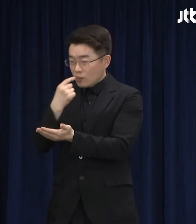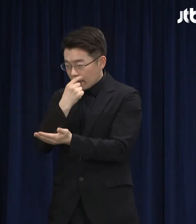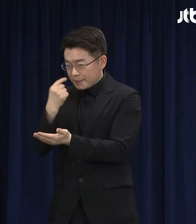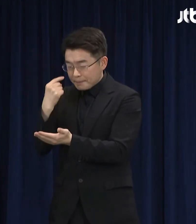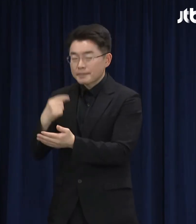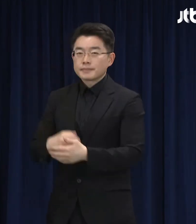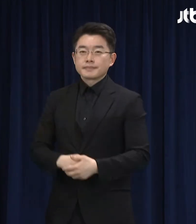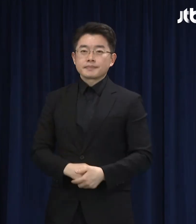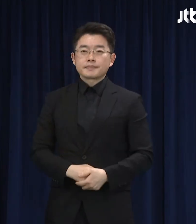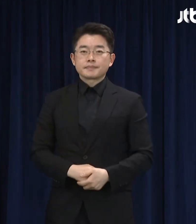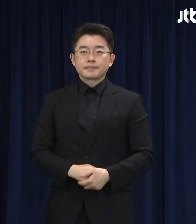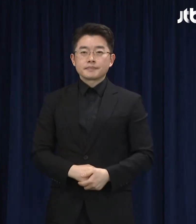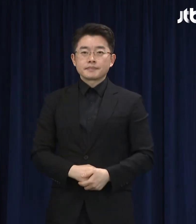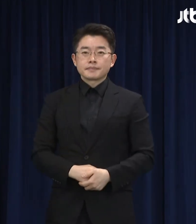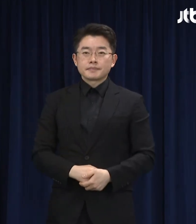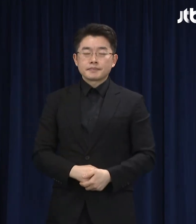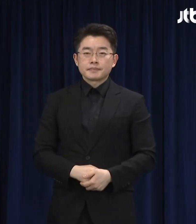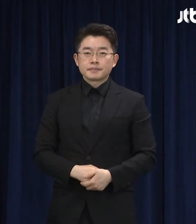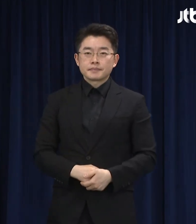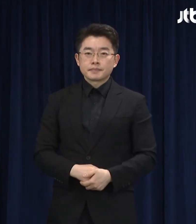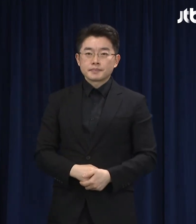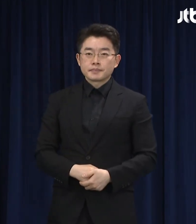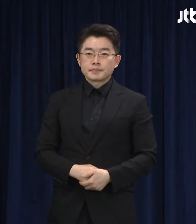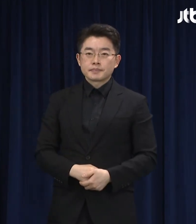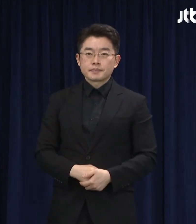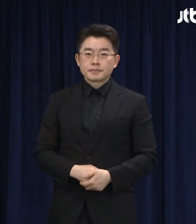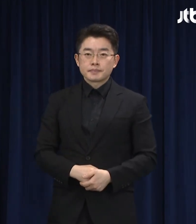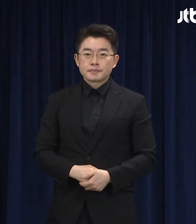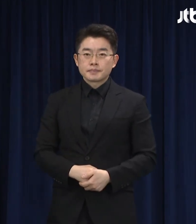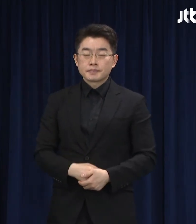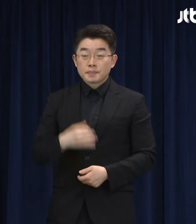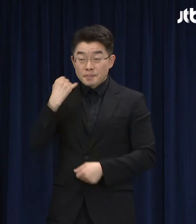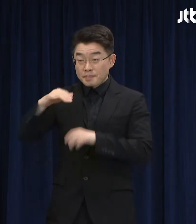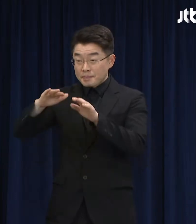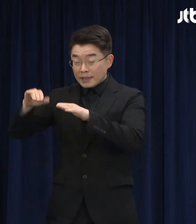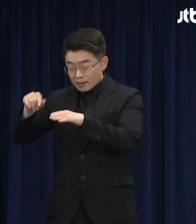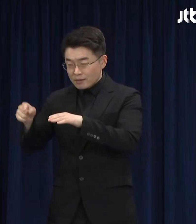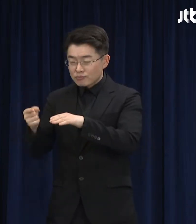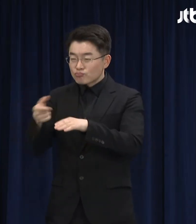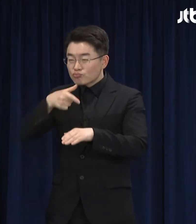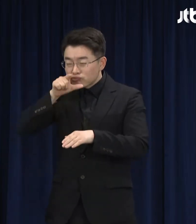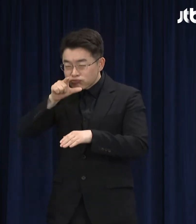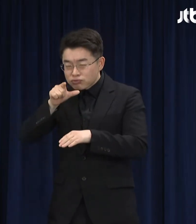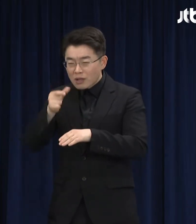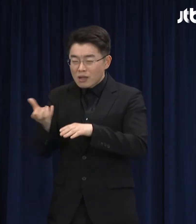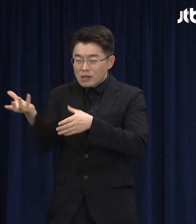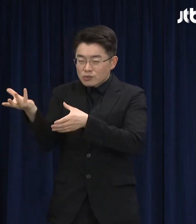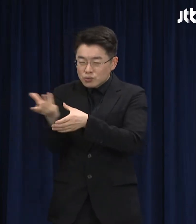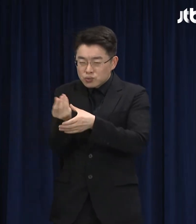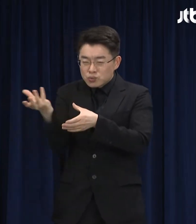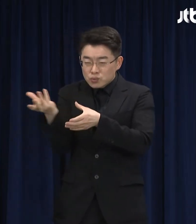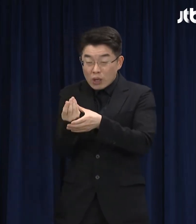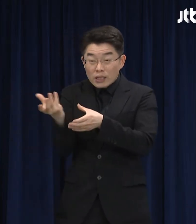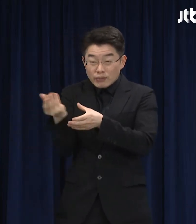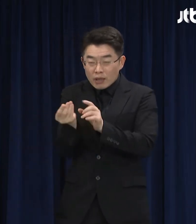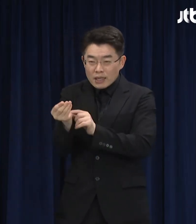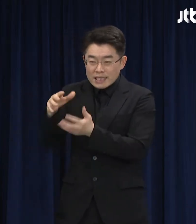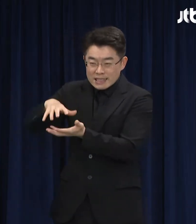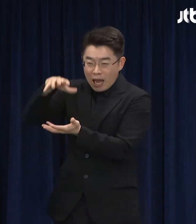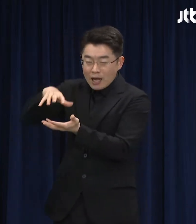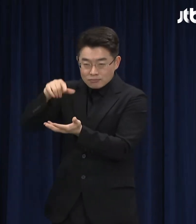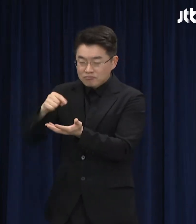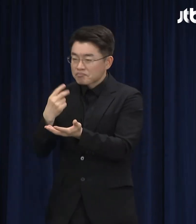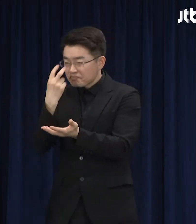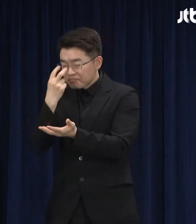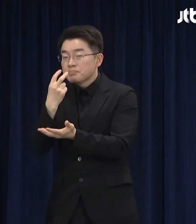확인하였습니다. 해수 이송 펌프에 대한 용량을 확인했고요. 이 용량이 희석할 수